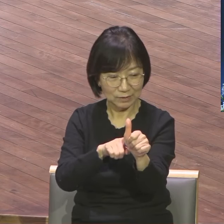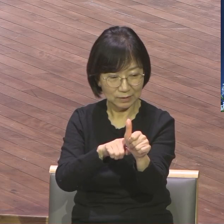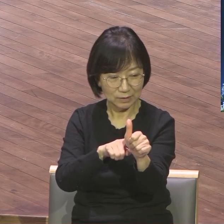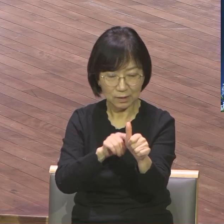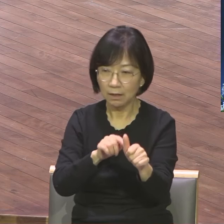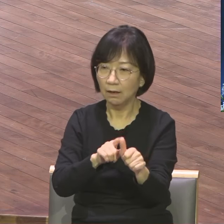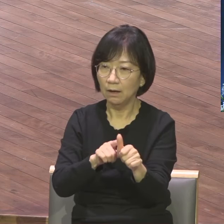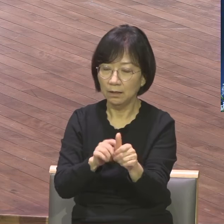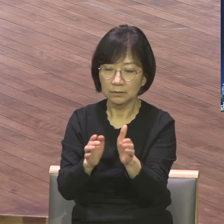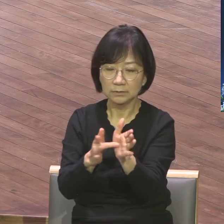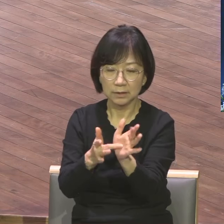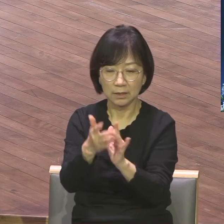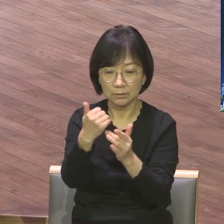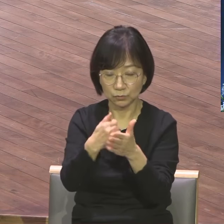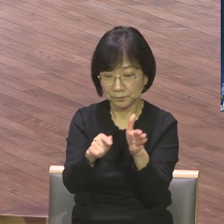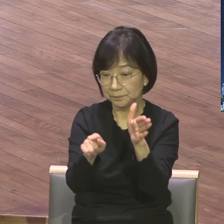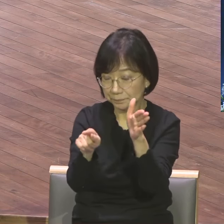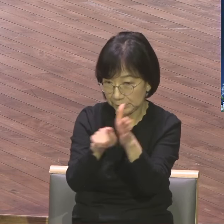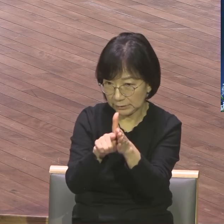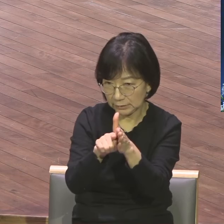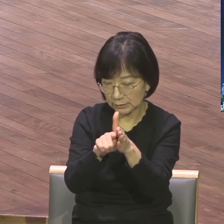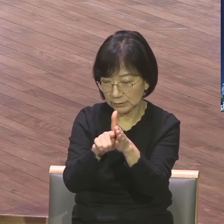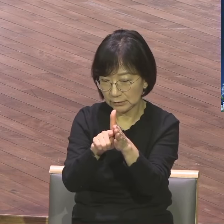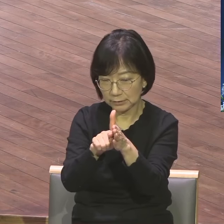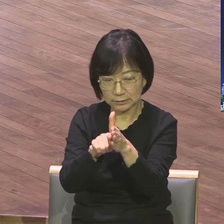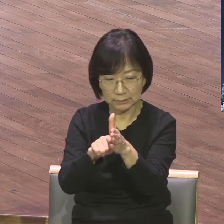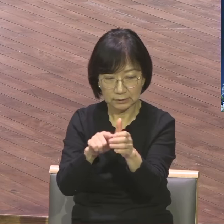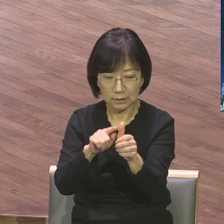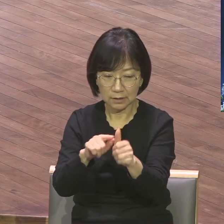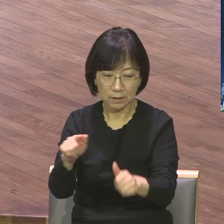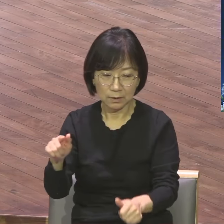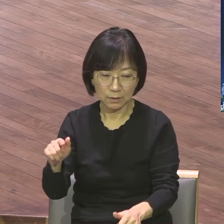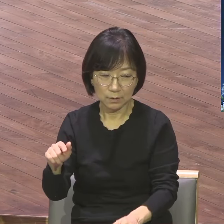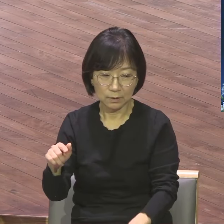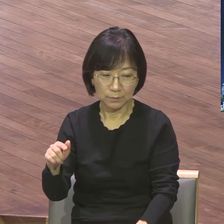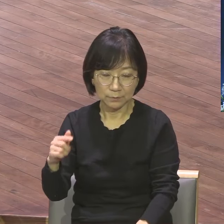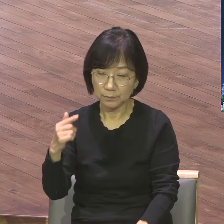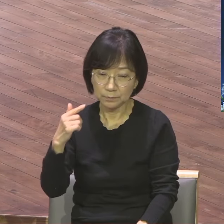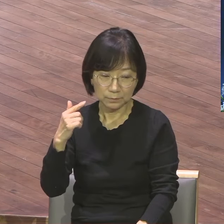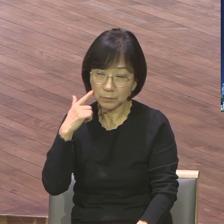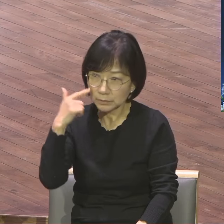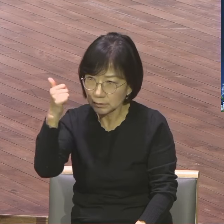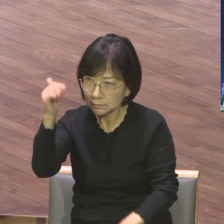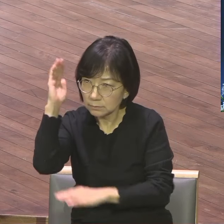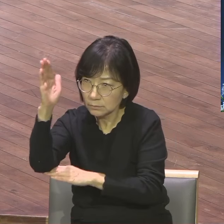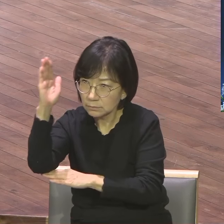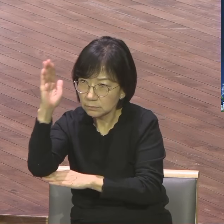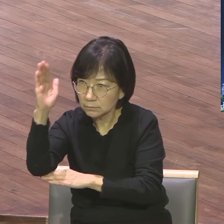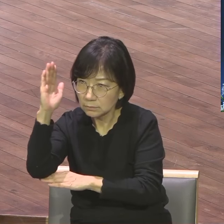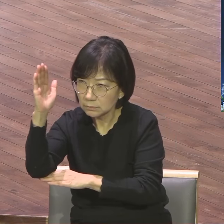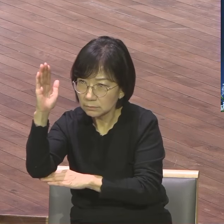예수를 믿었어요. 예수를 믿었고 목사님이 말씀하실 때 전도하라 그랬대. 여러분 새가 저와 때 전도하라 그런